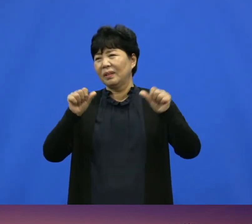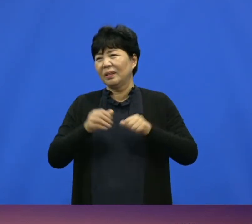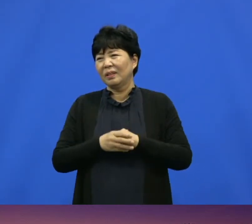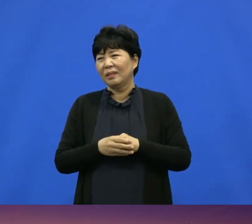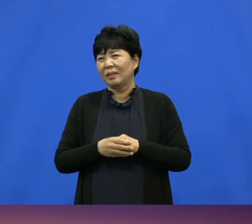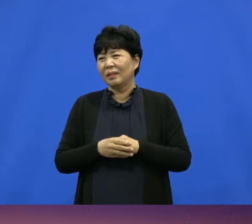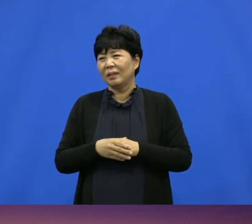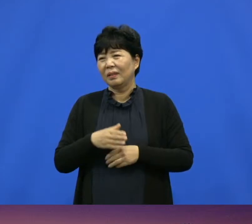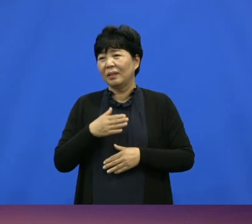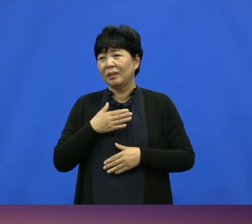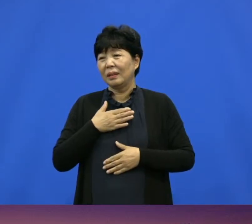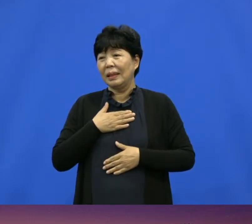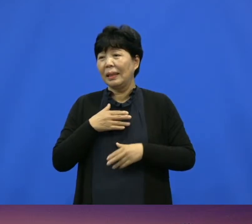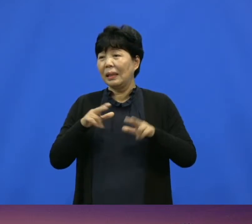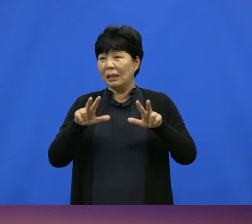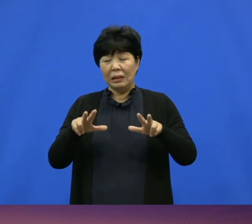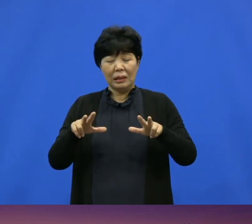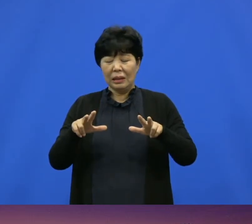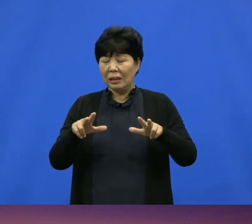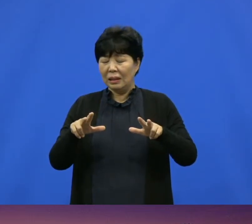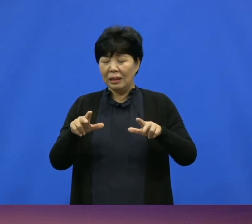나는 더 이상 갈 데가 없어.